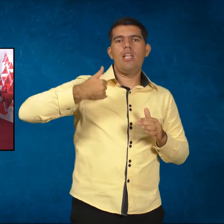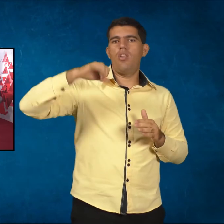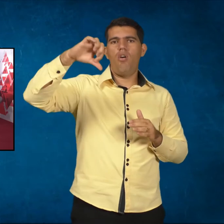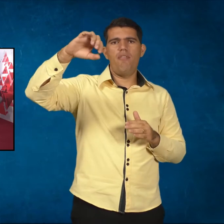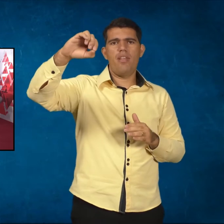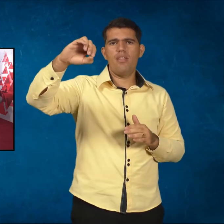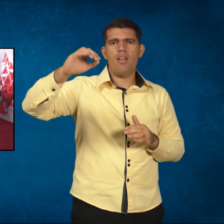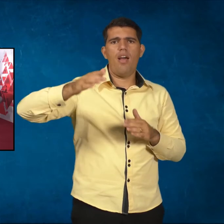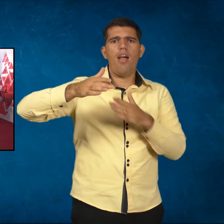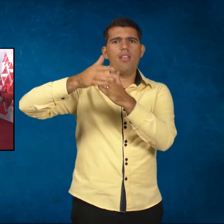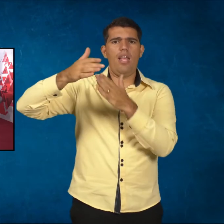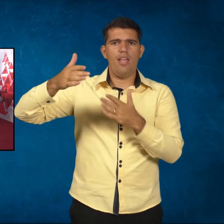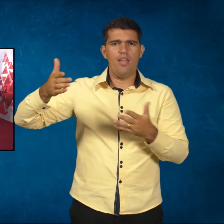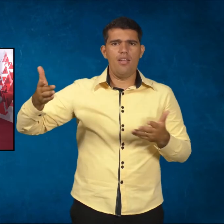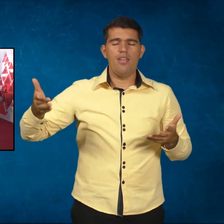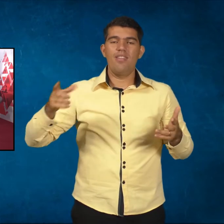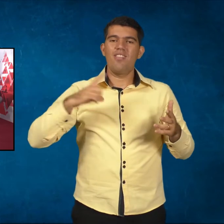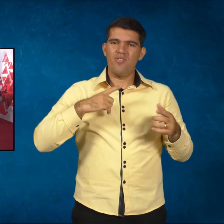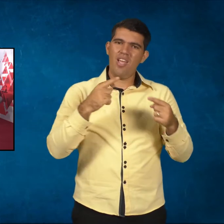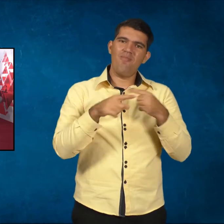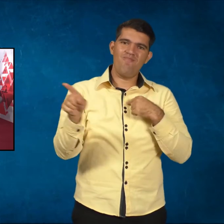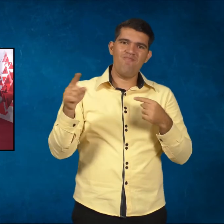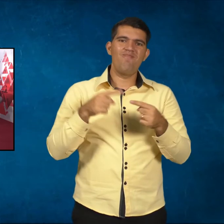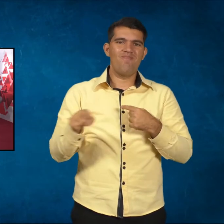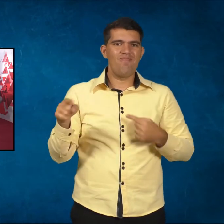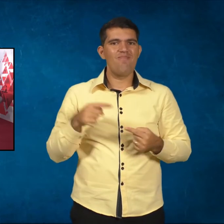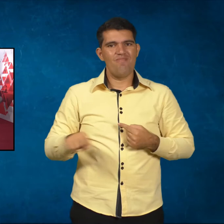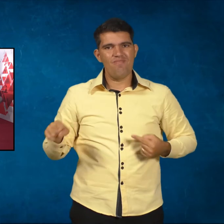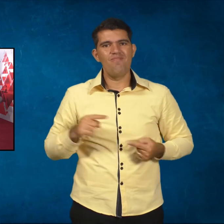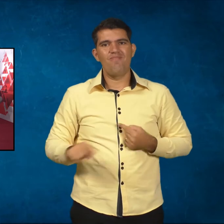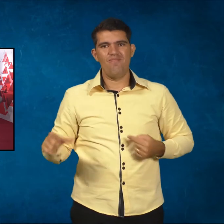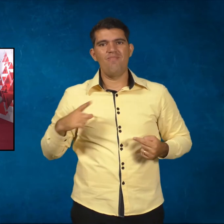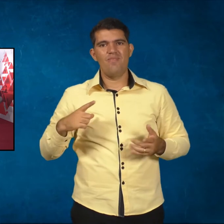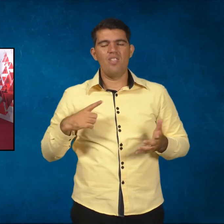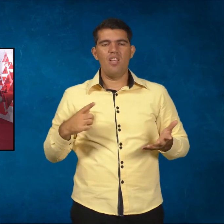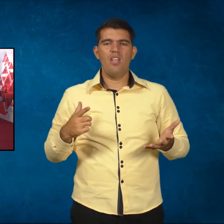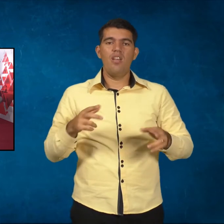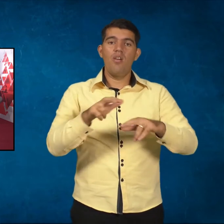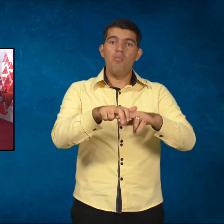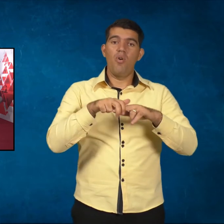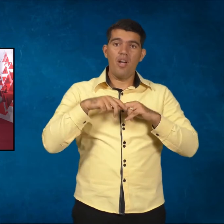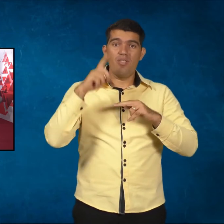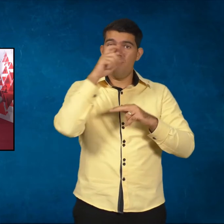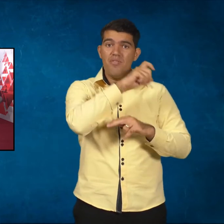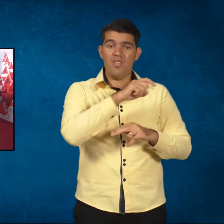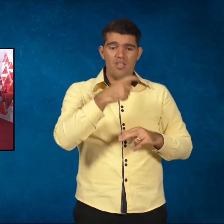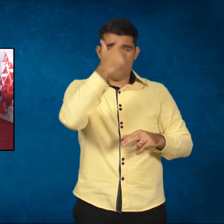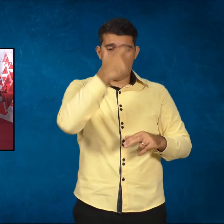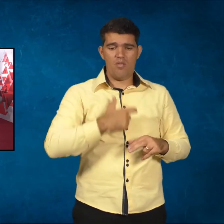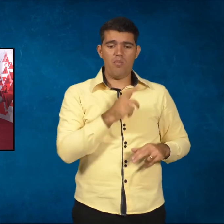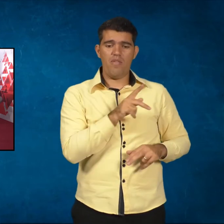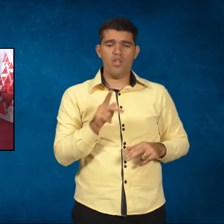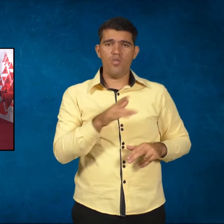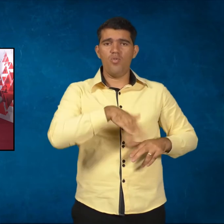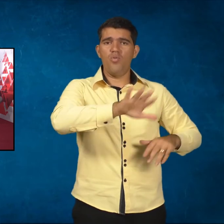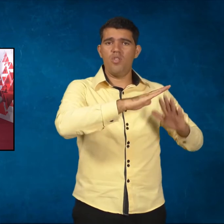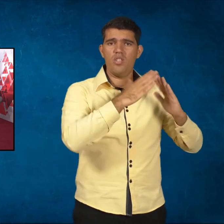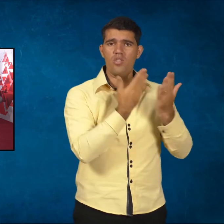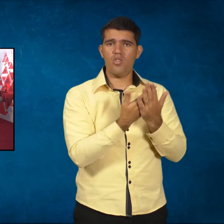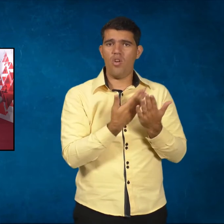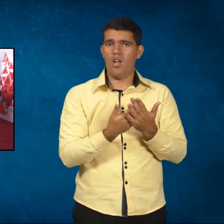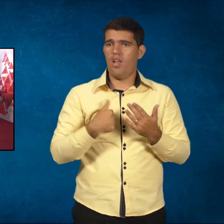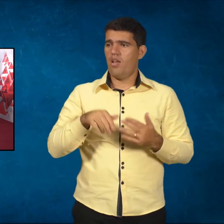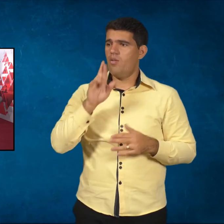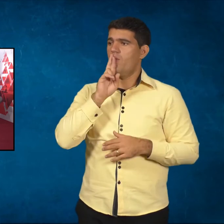citar aqui 90 é que nós vamos ter então conflitos que aí tem sido cada vez mais difíceis professores ea escola como um